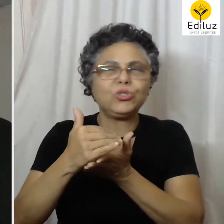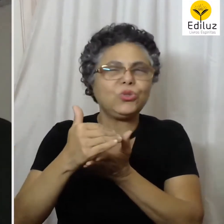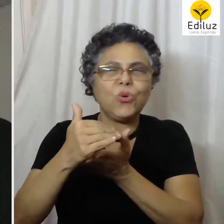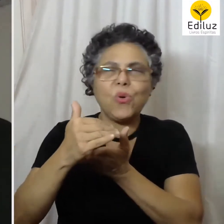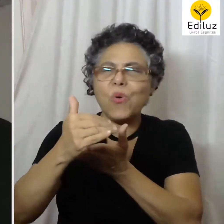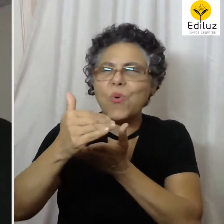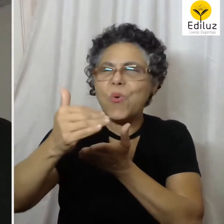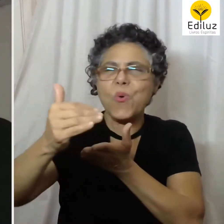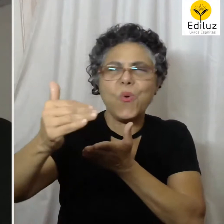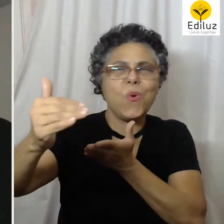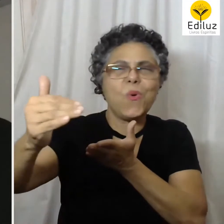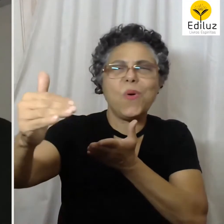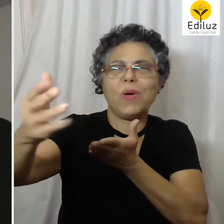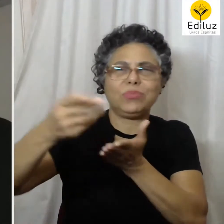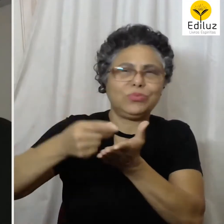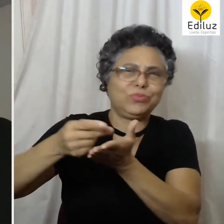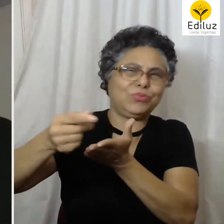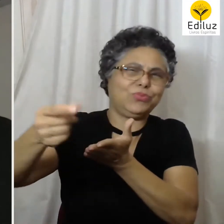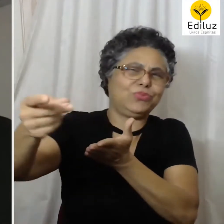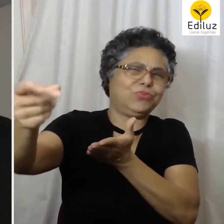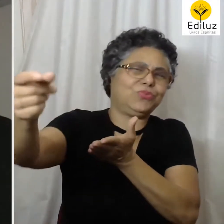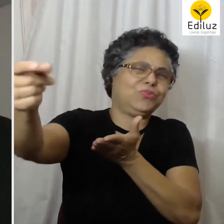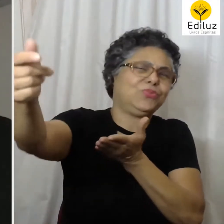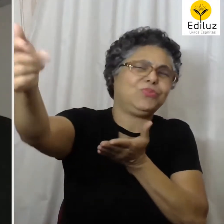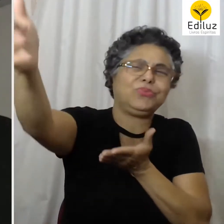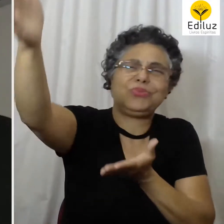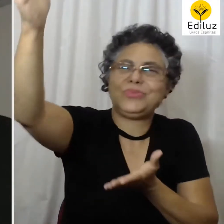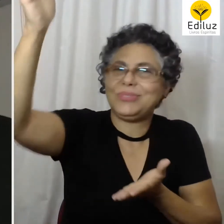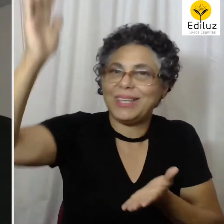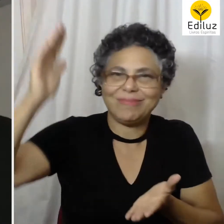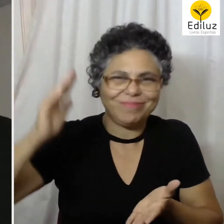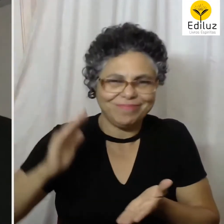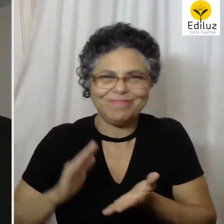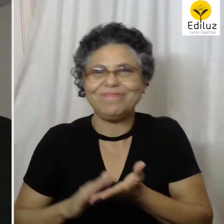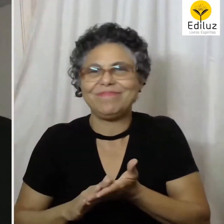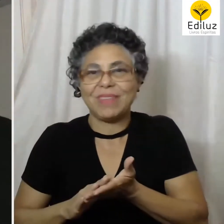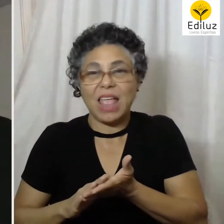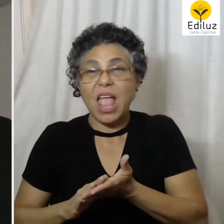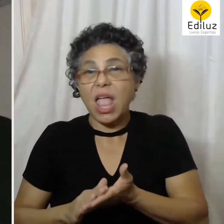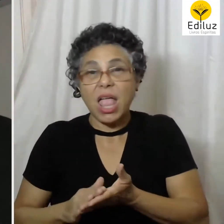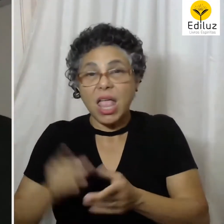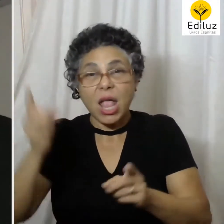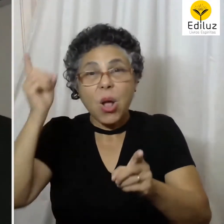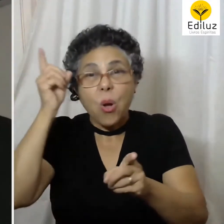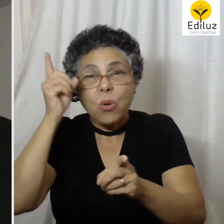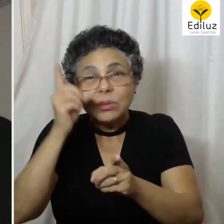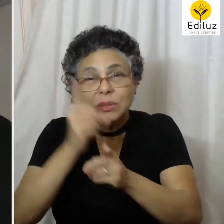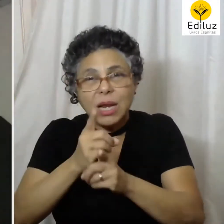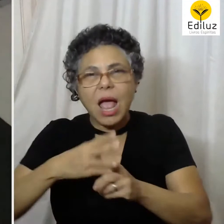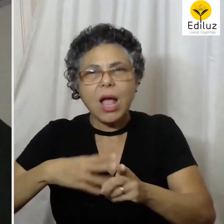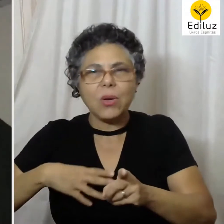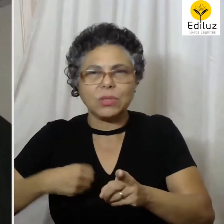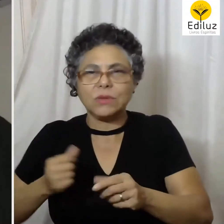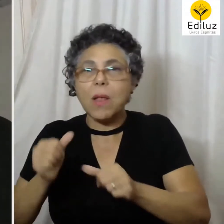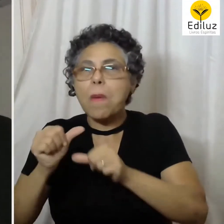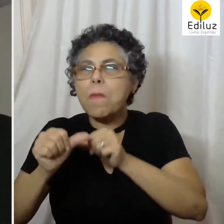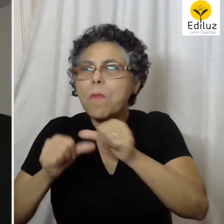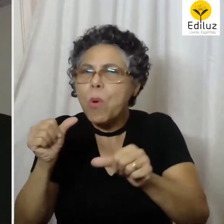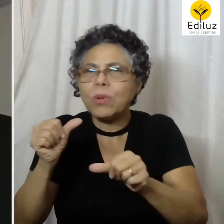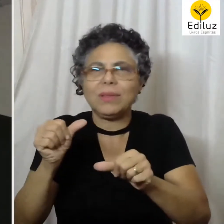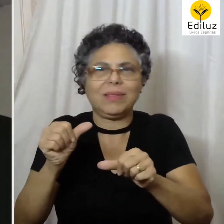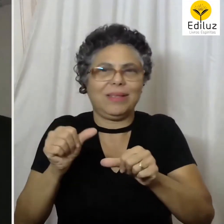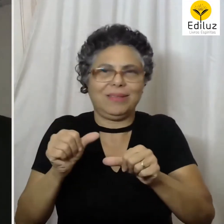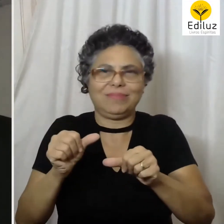a existência, né? O acesso a esses filhos, é lógico, ele muda, ele requer